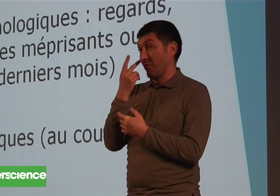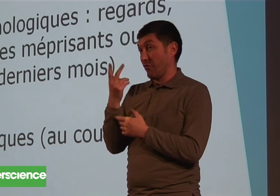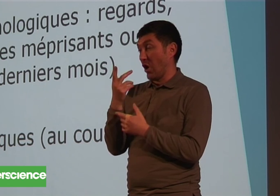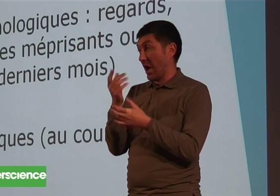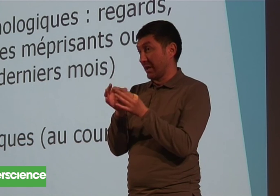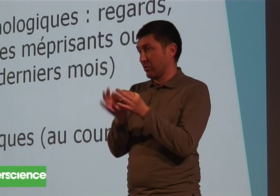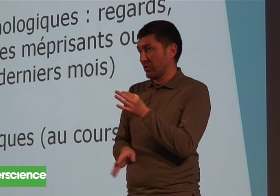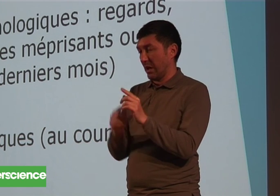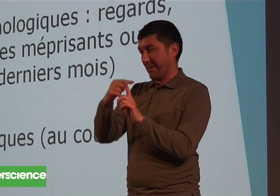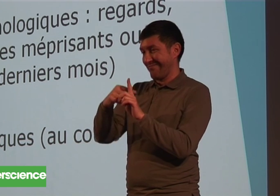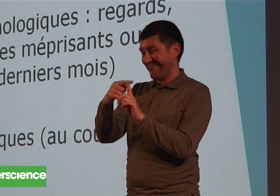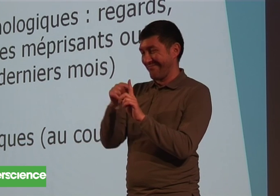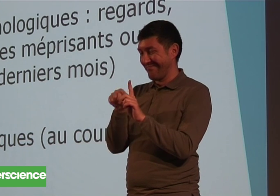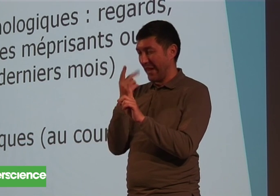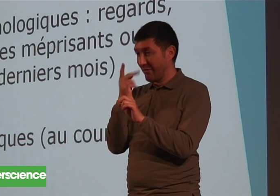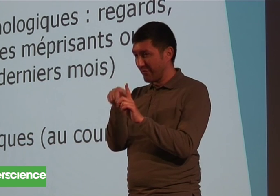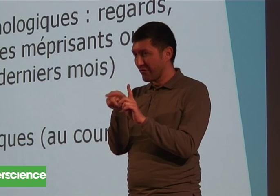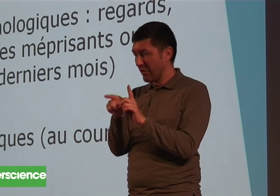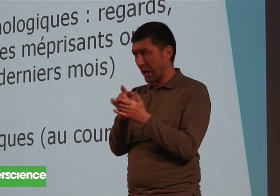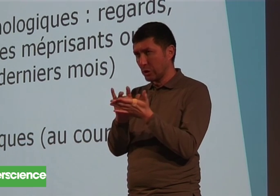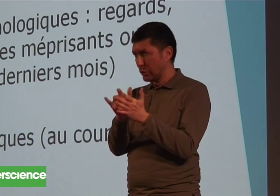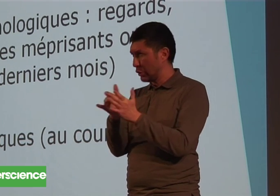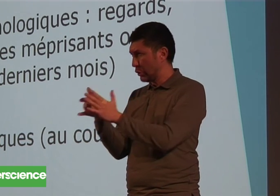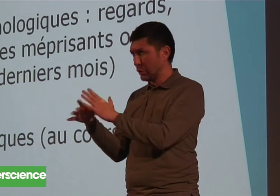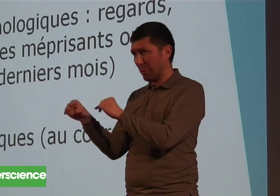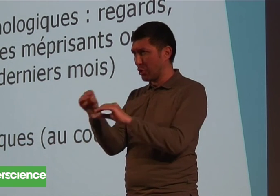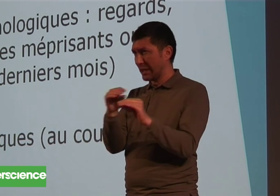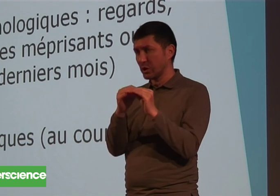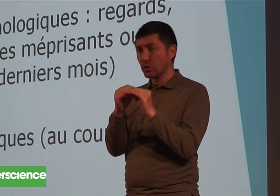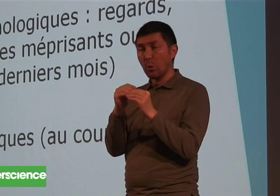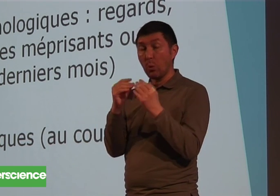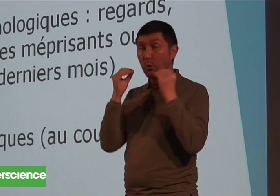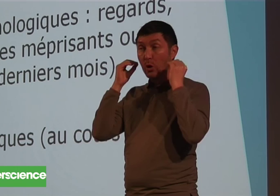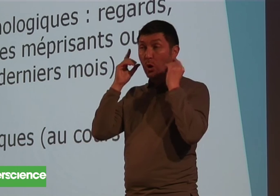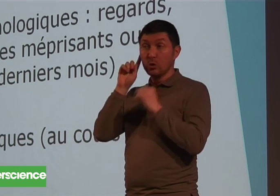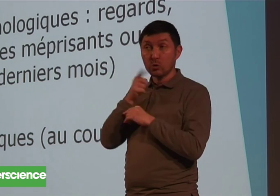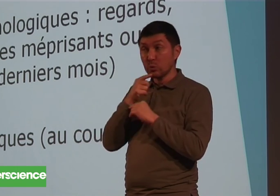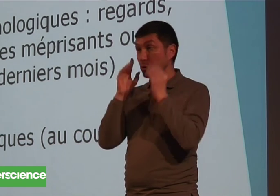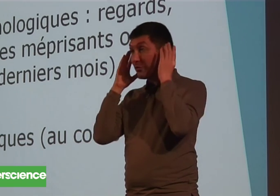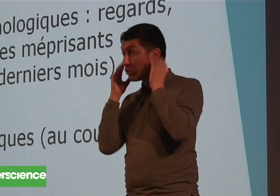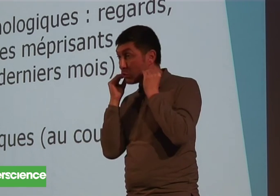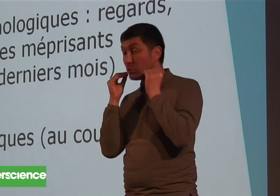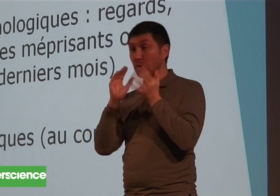les catégories de population interrogées, quel que soit l'âge de survenue de la surdité et également la pratique de la langue des